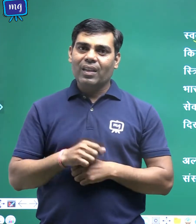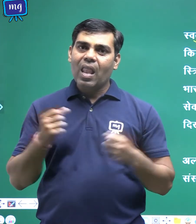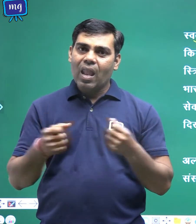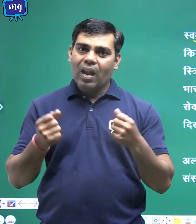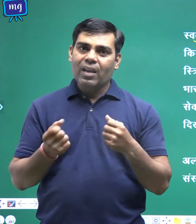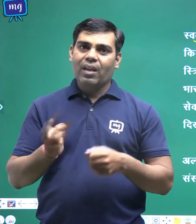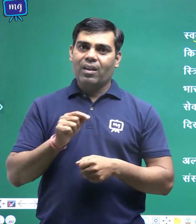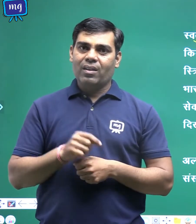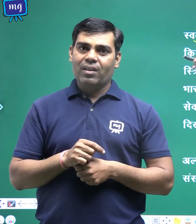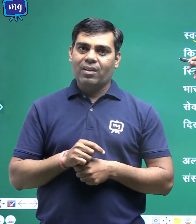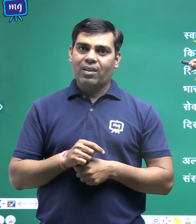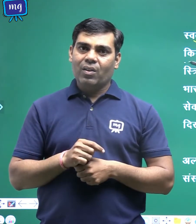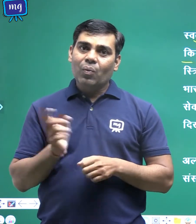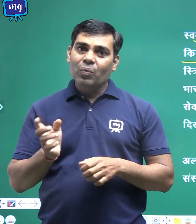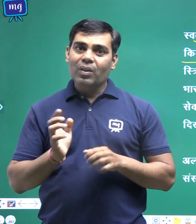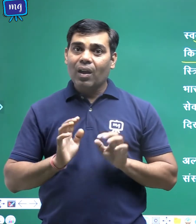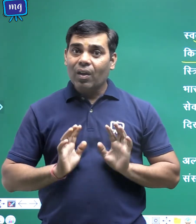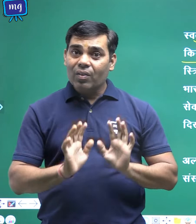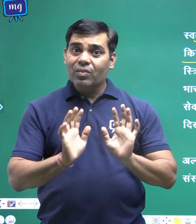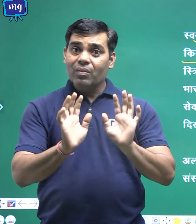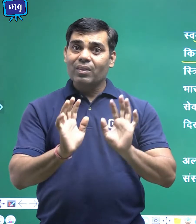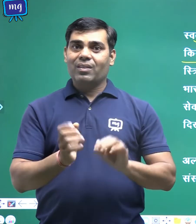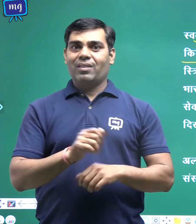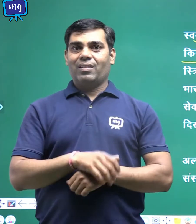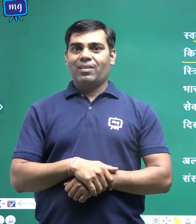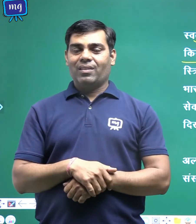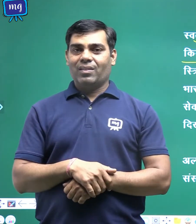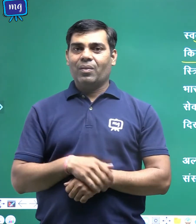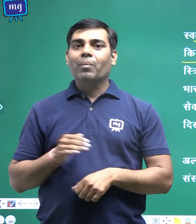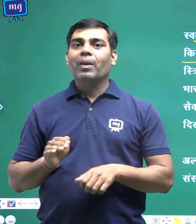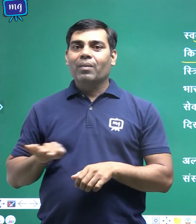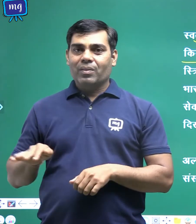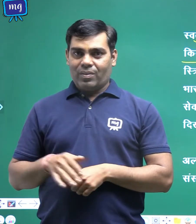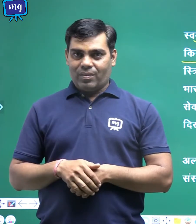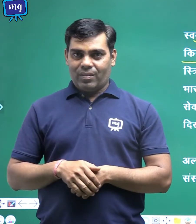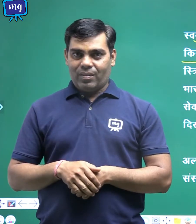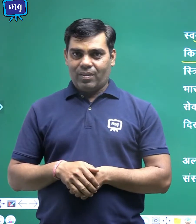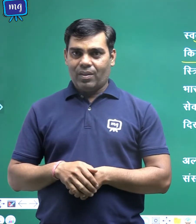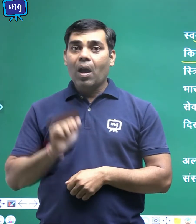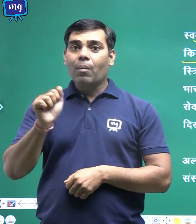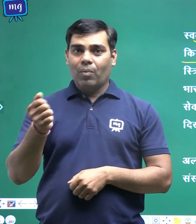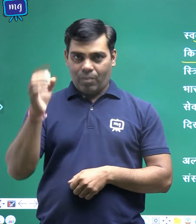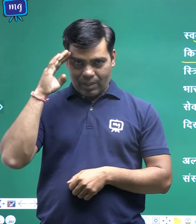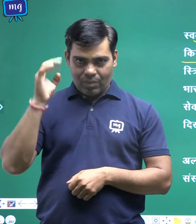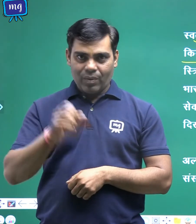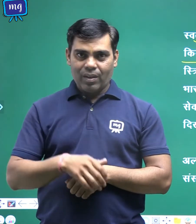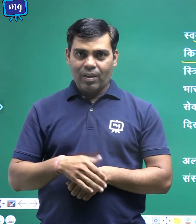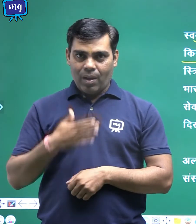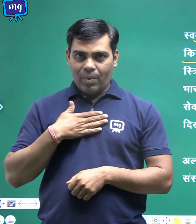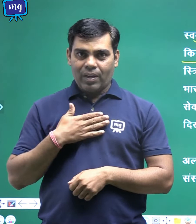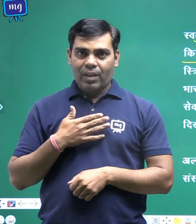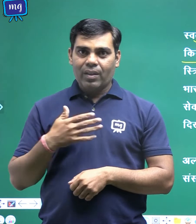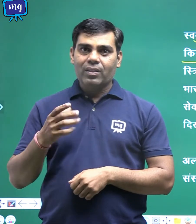का समर्थन किया था। प्यारे बच्चों, आपको पता होगा कि हमारे देश